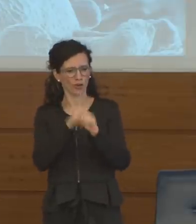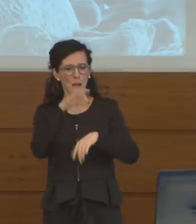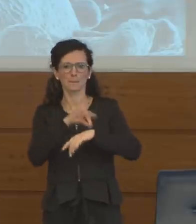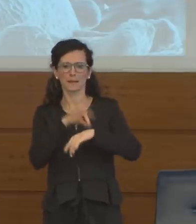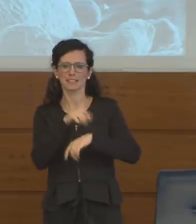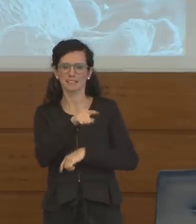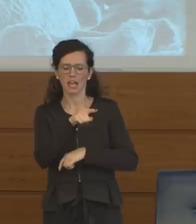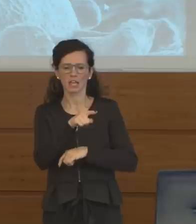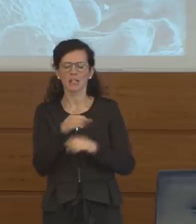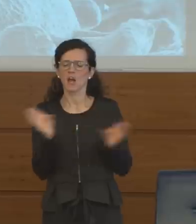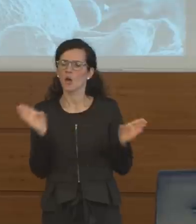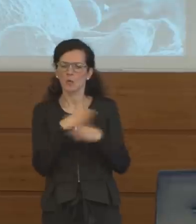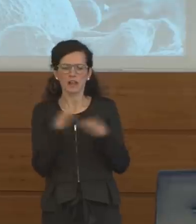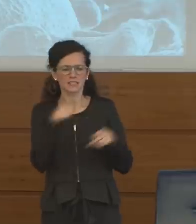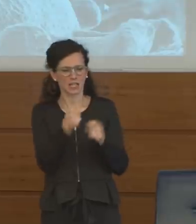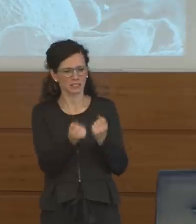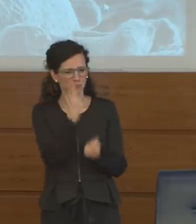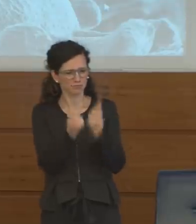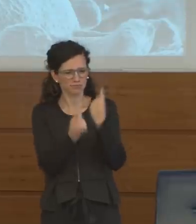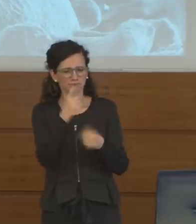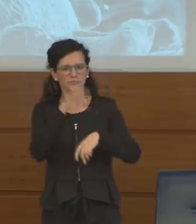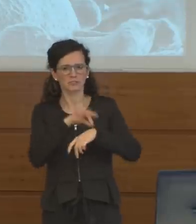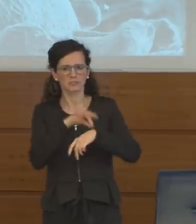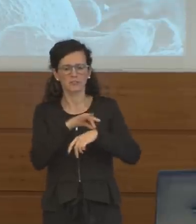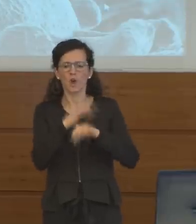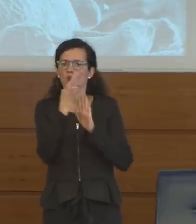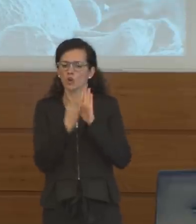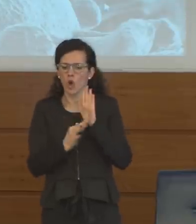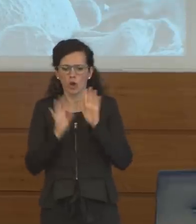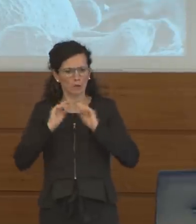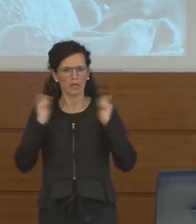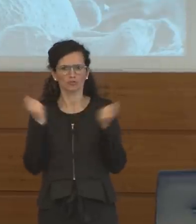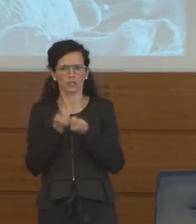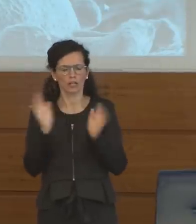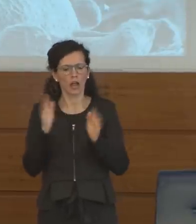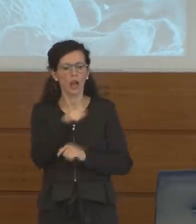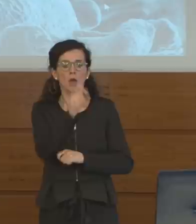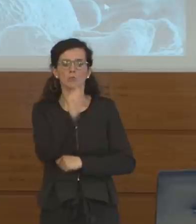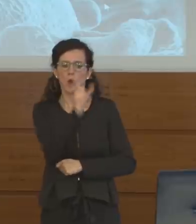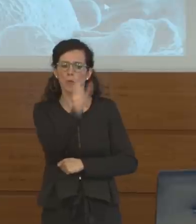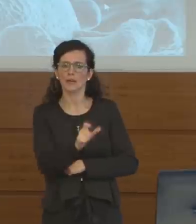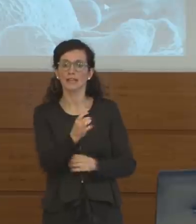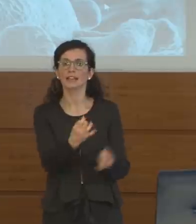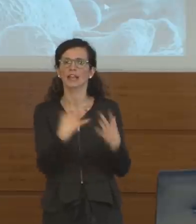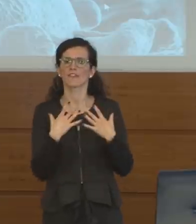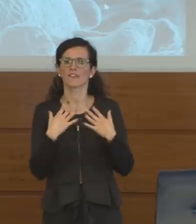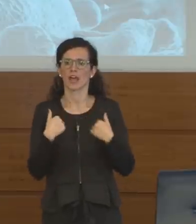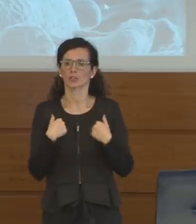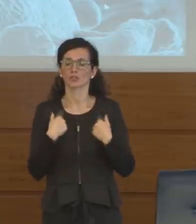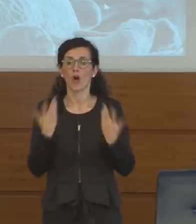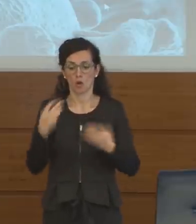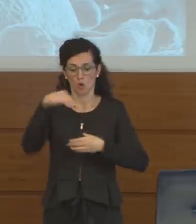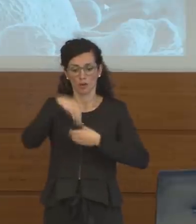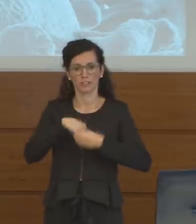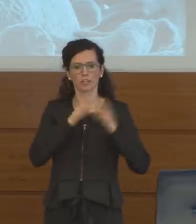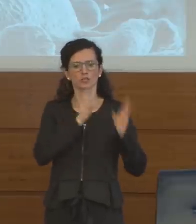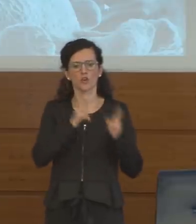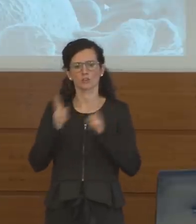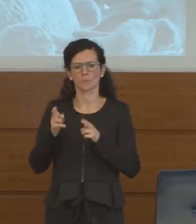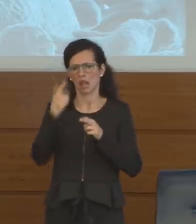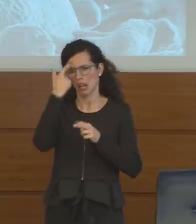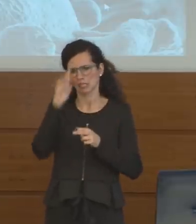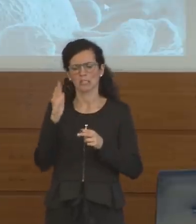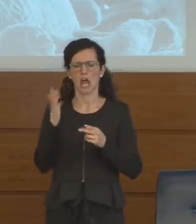prescindere dalla sintomatologia, e questa è una norma generale, il paziente come potenzialmente infetto. Quindi quando si sta in ospedale si sa che arrivano